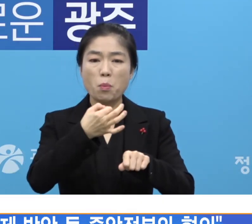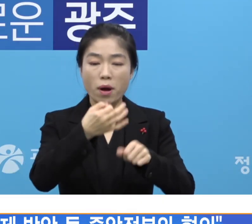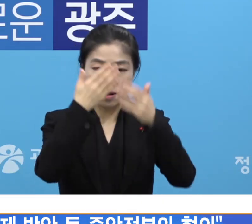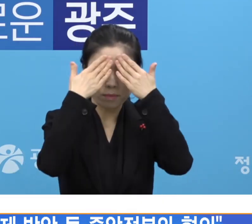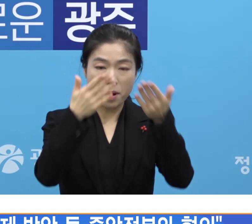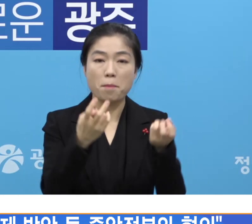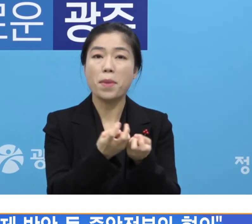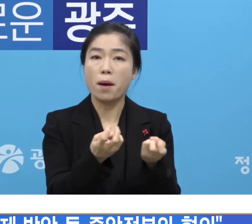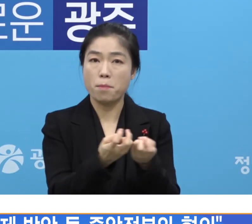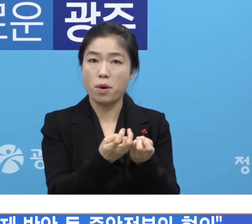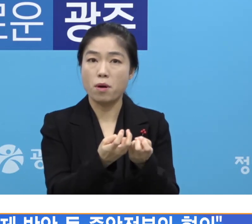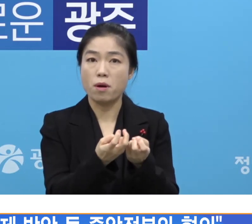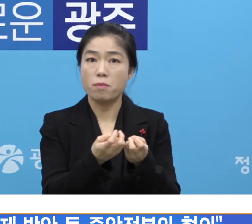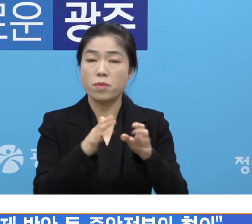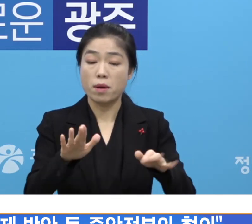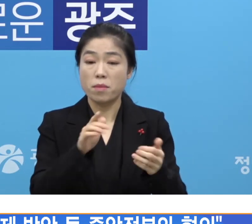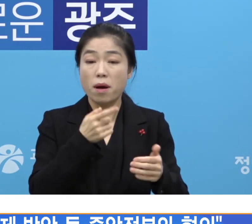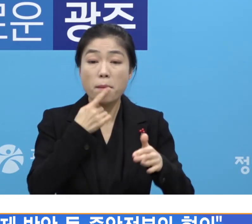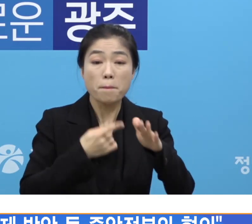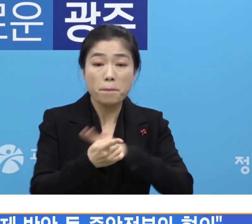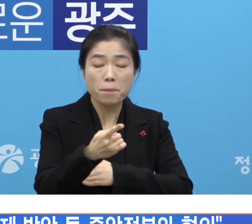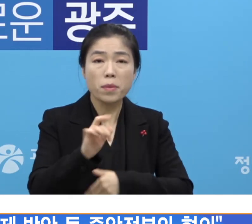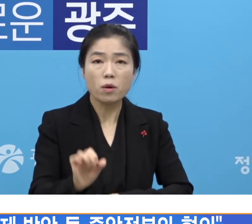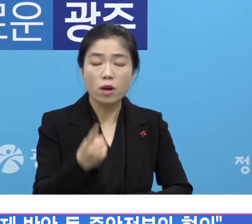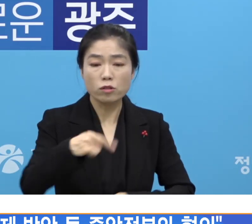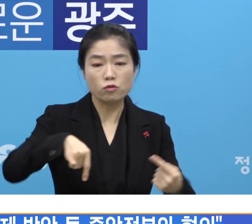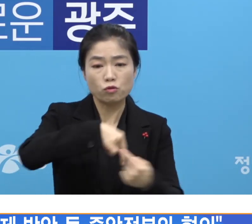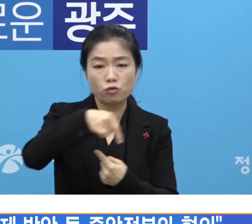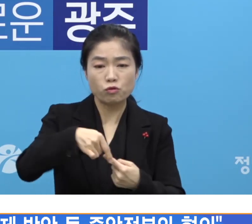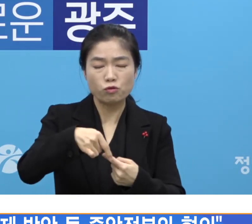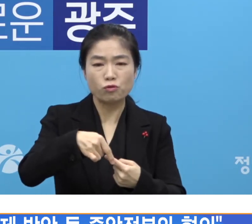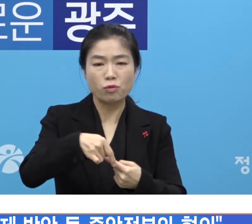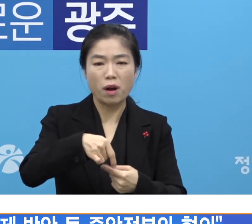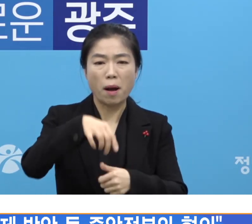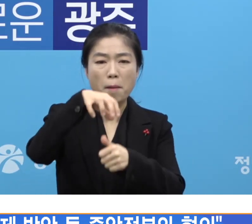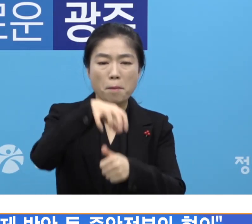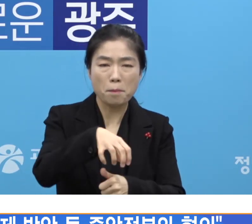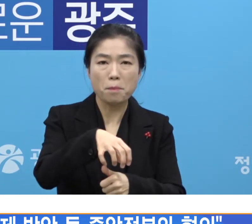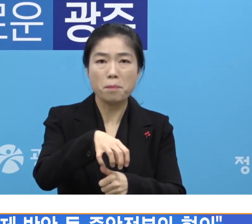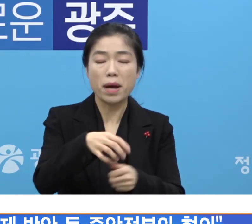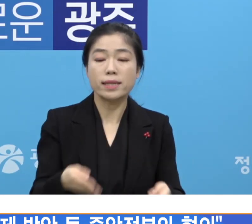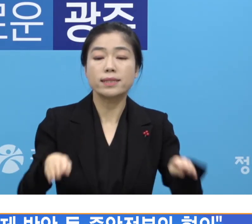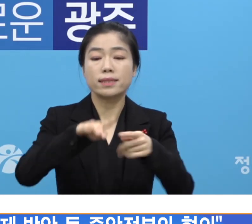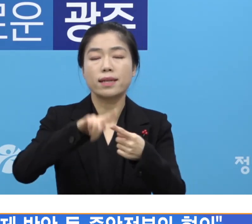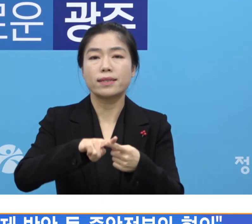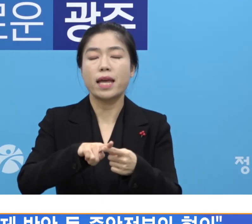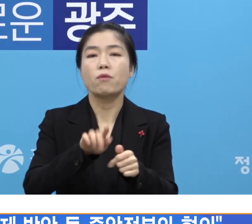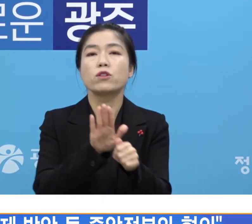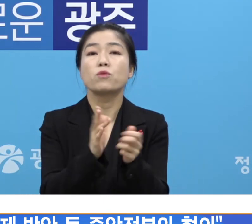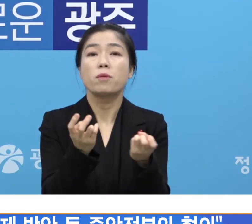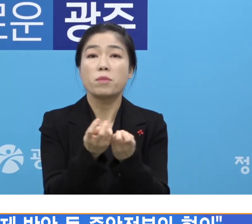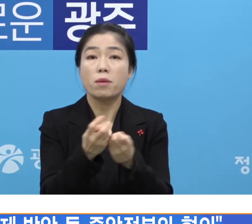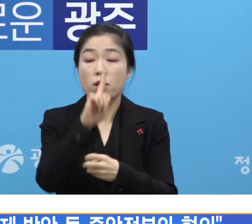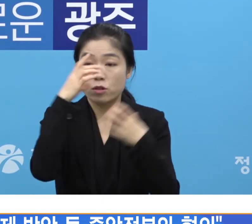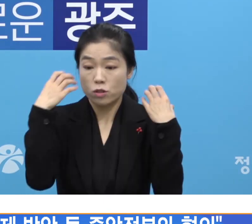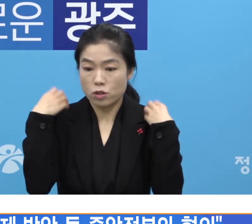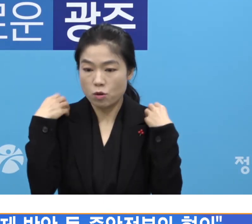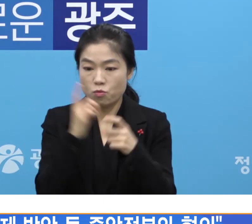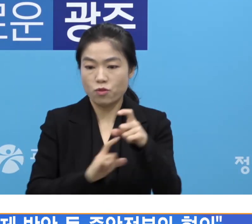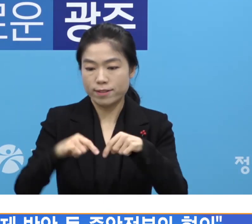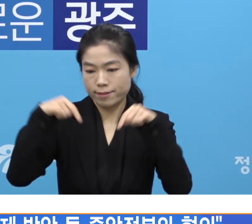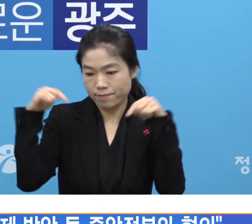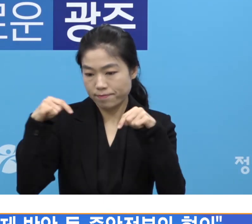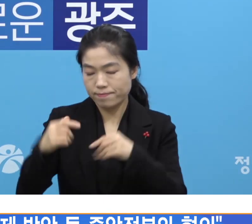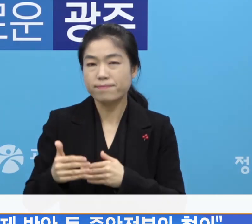면제 방안, 이번 방역 조치로 운영이 제한되는 시설에 대한 지원 방안을 중앙정부와 적극